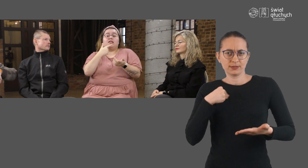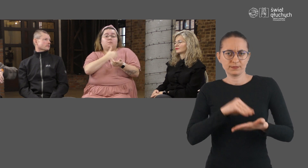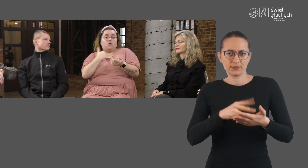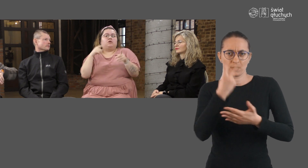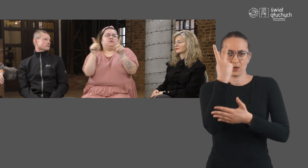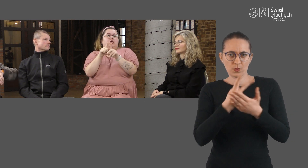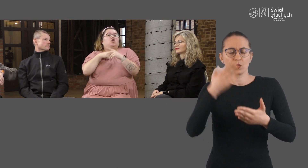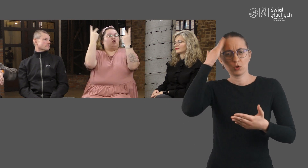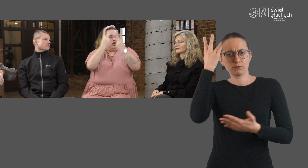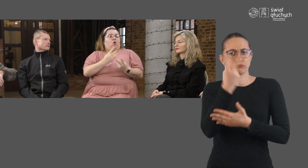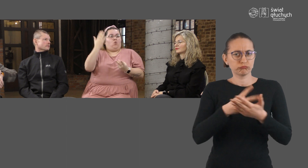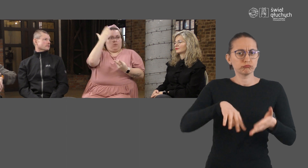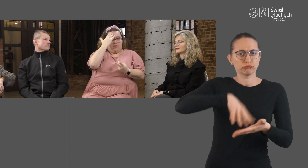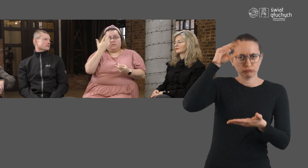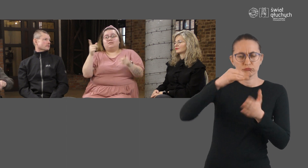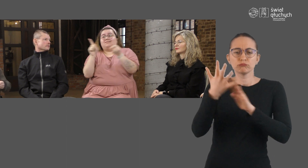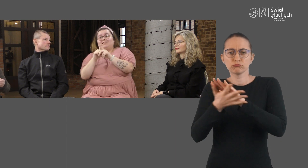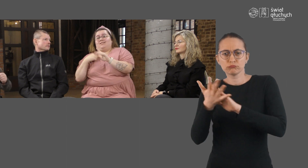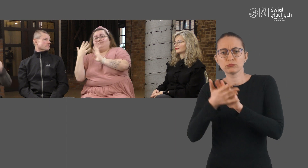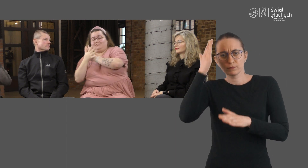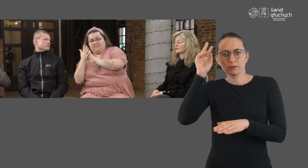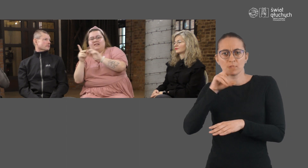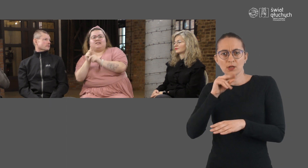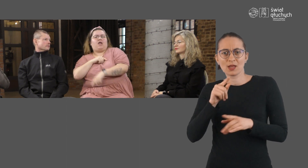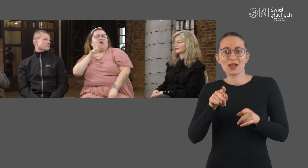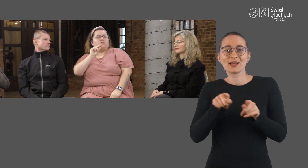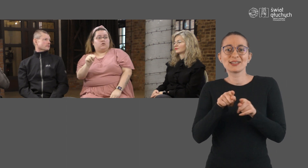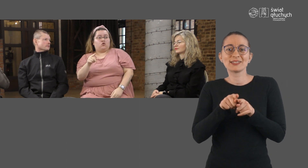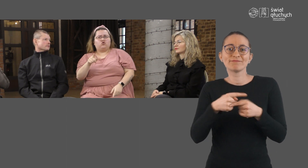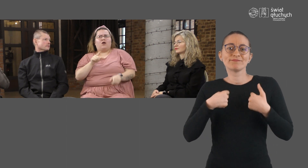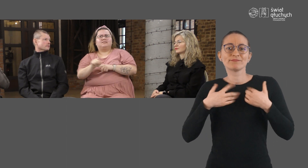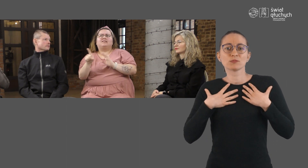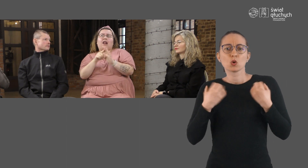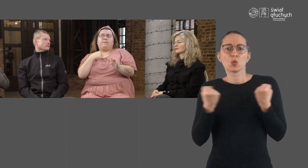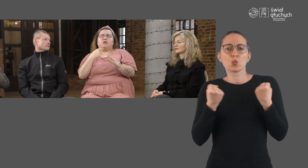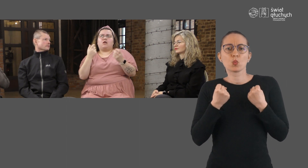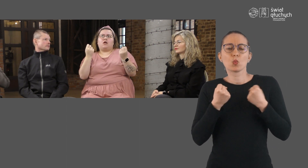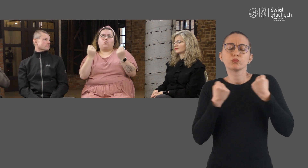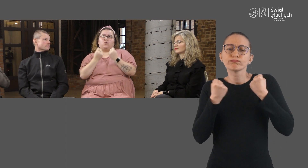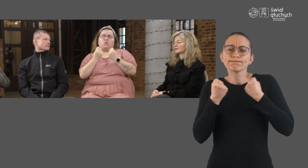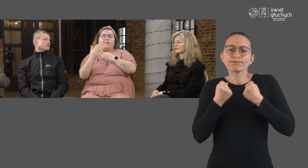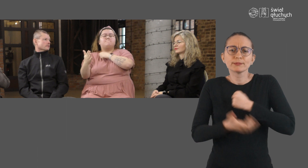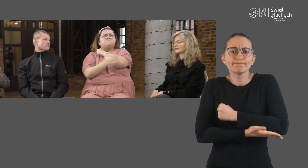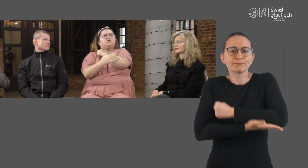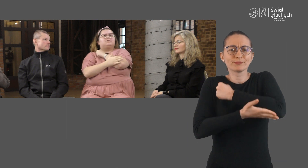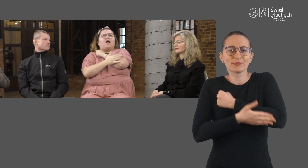w tym pisaniu, ale piszę. W języku polskim i też piszę i czytam, i też migam, i też mówię